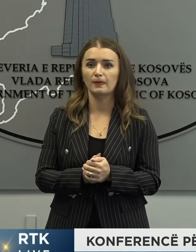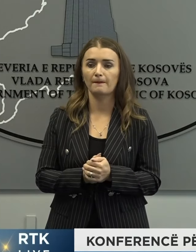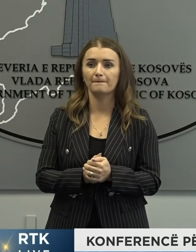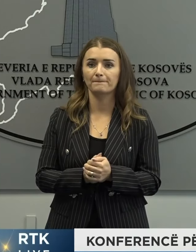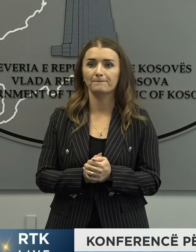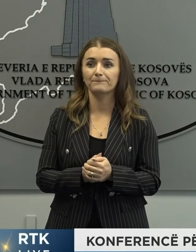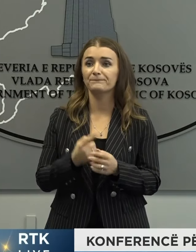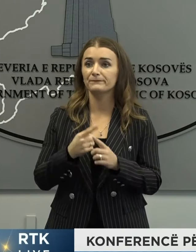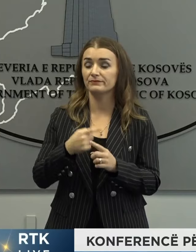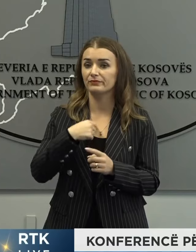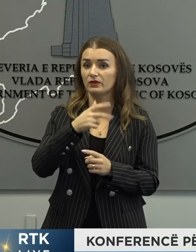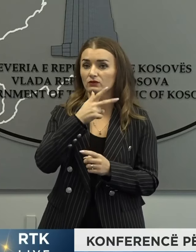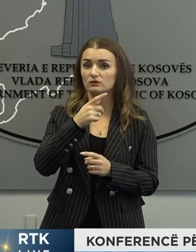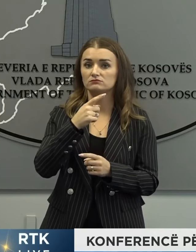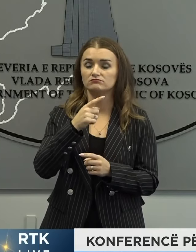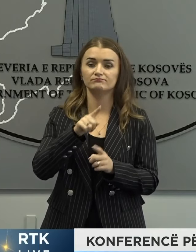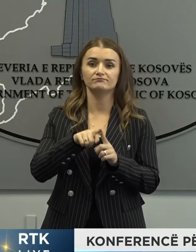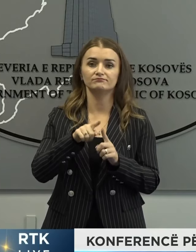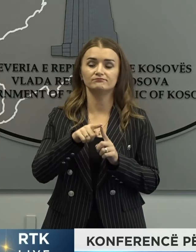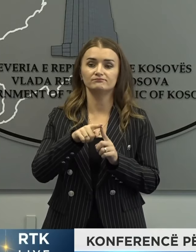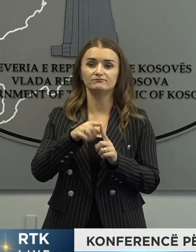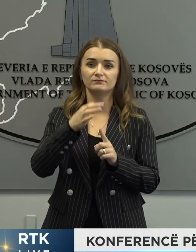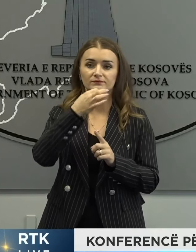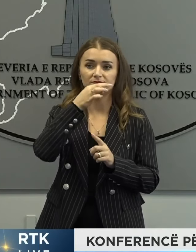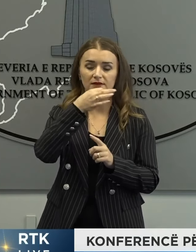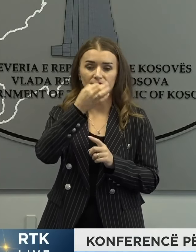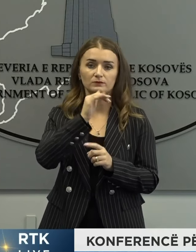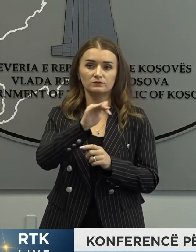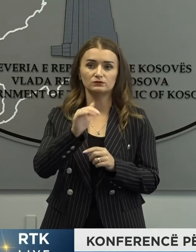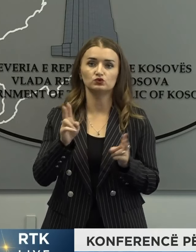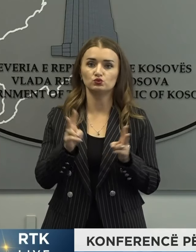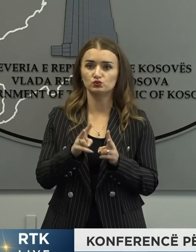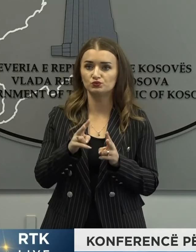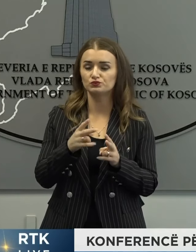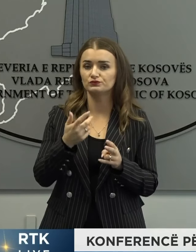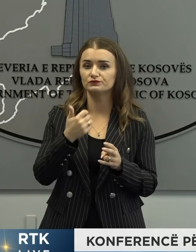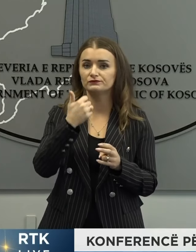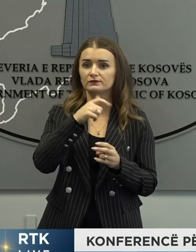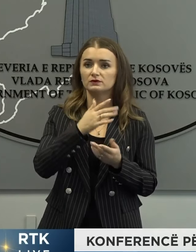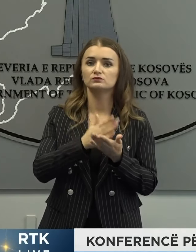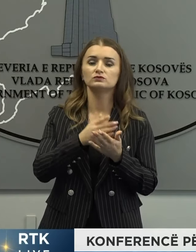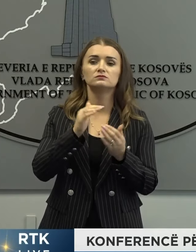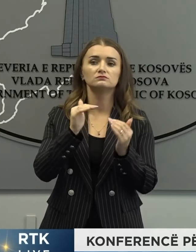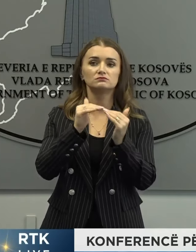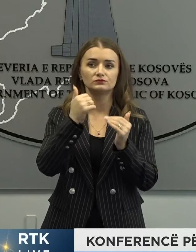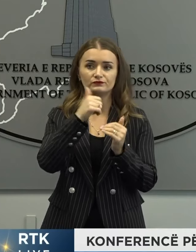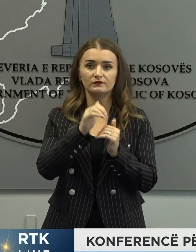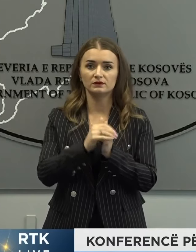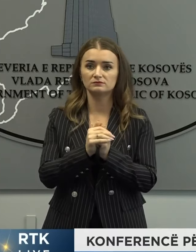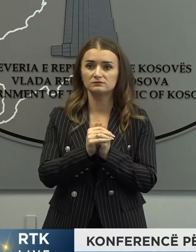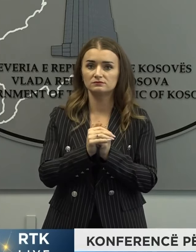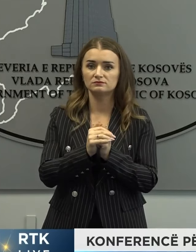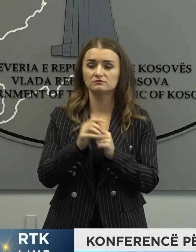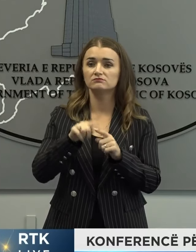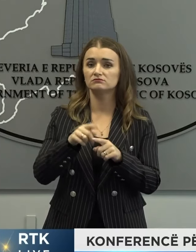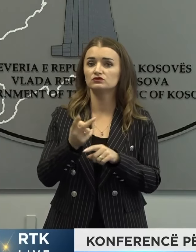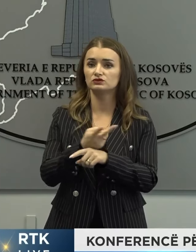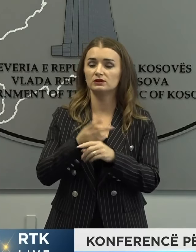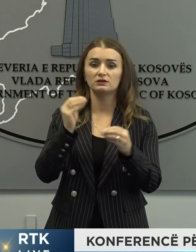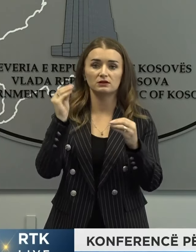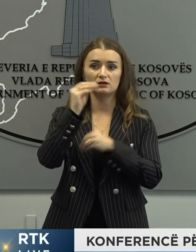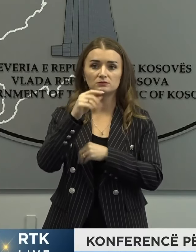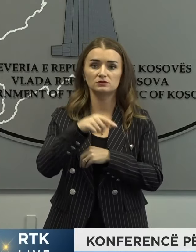vetëm shkurtimisht të cek disa prej reformave që janë dakordu. Tek administrata publike kemi forcimin e kapaciteteve